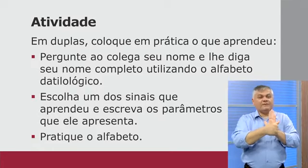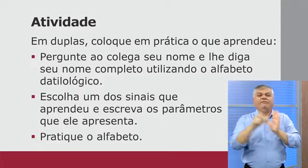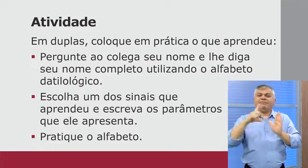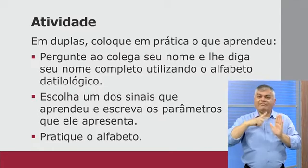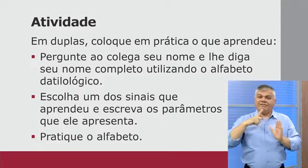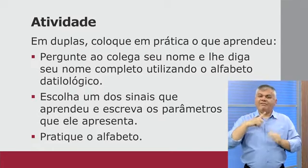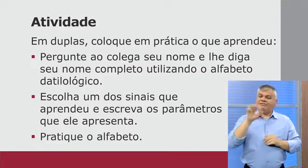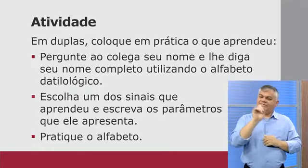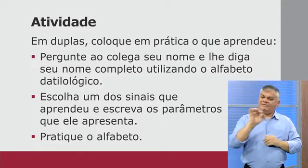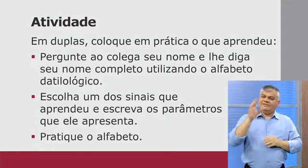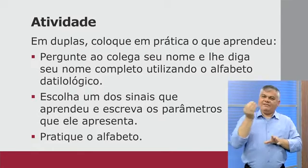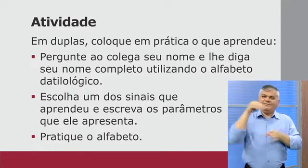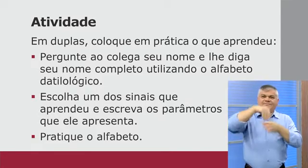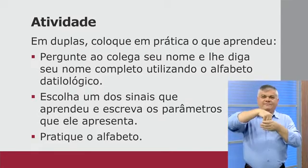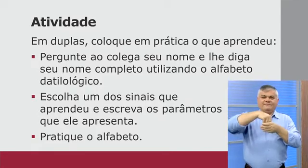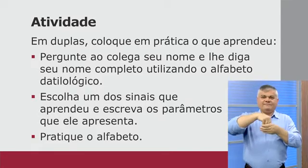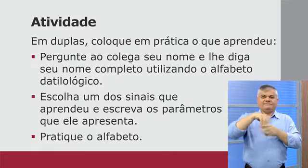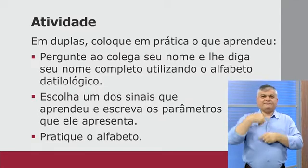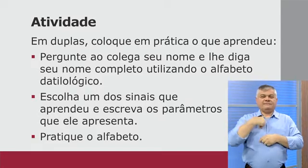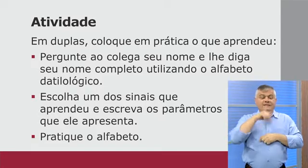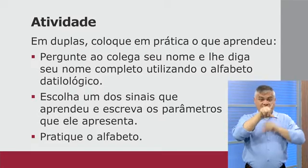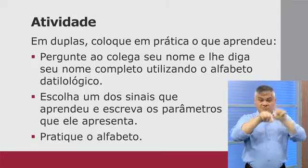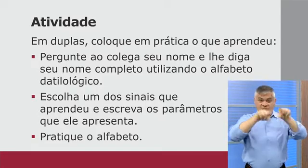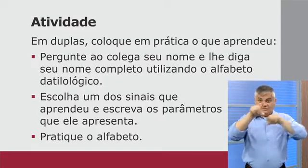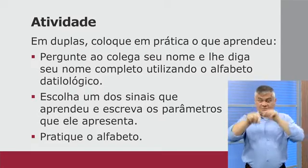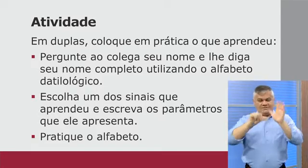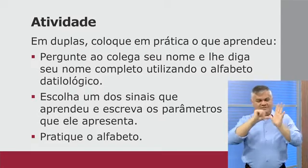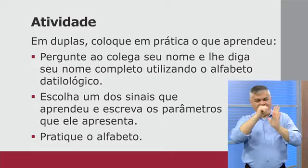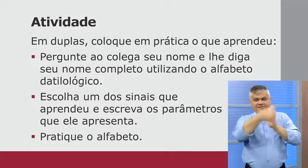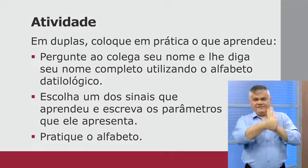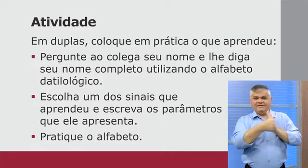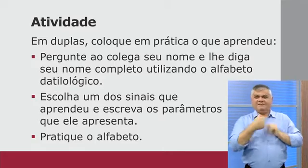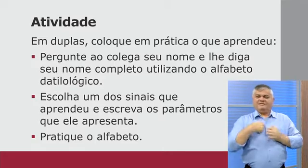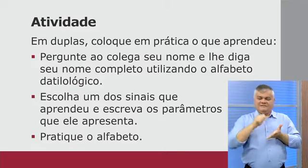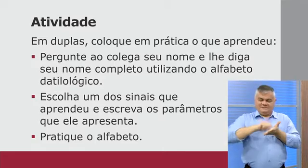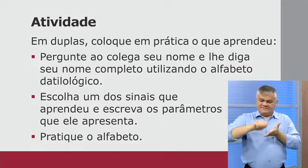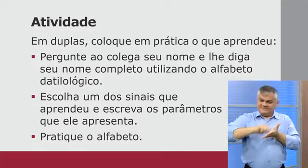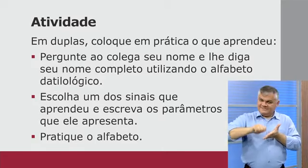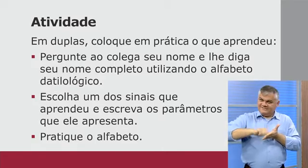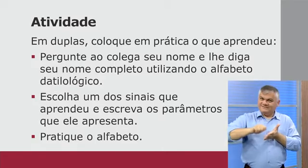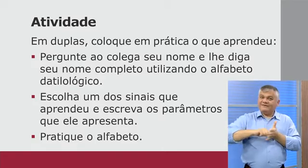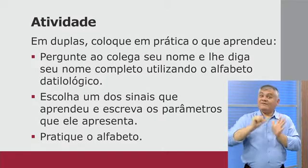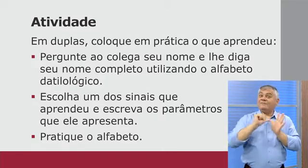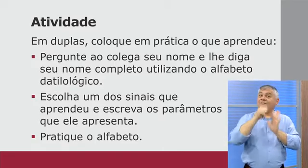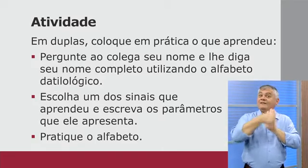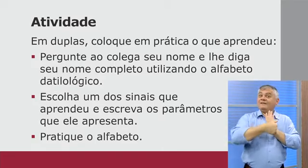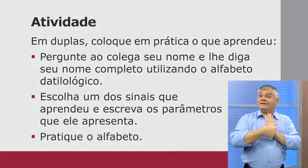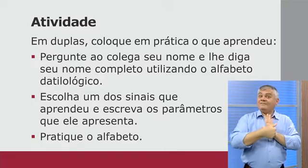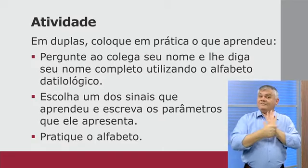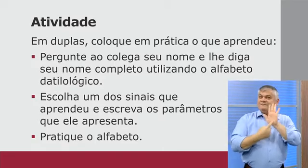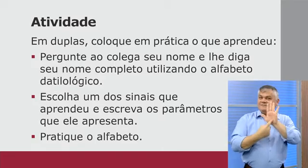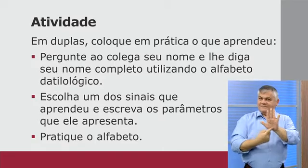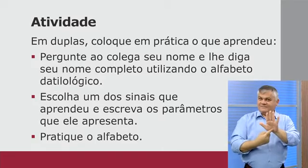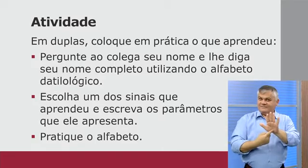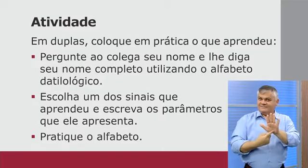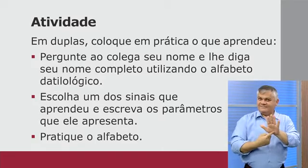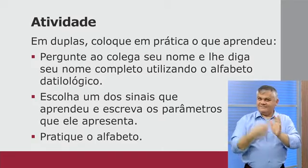inseridos, certo? E escolha um dos sinais que você aprendeu e escreva aí os parâmetros que ele apresenta. Não esqueça de